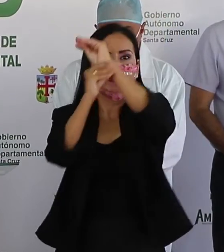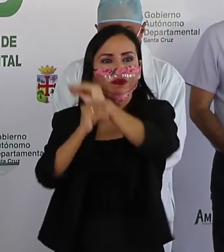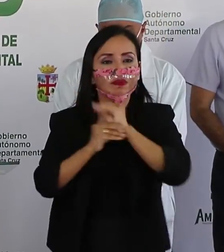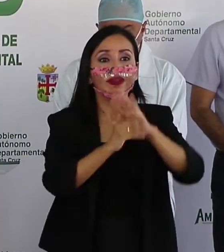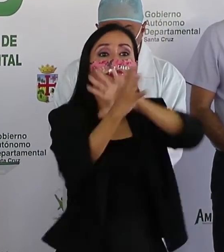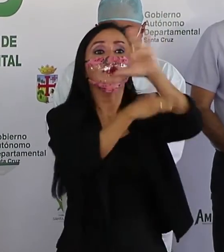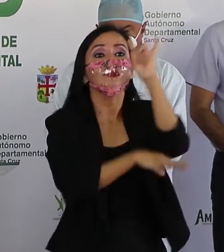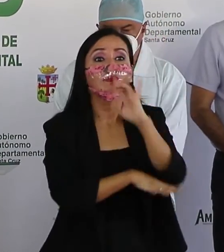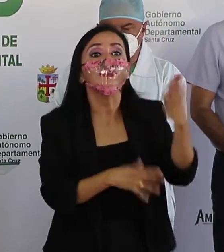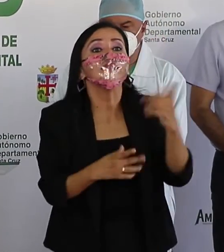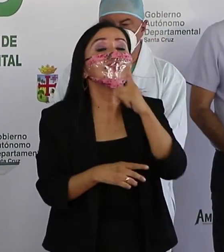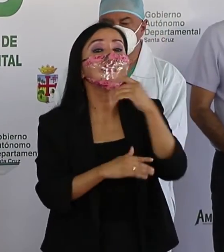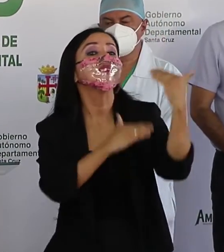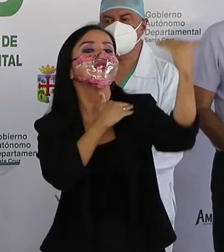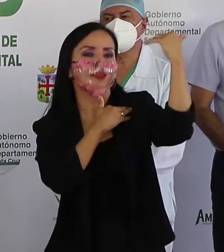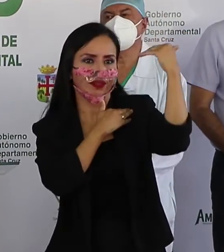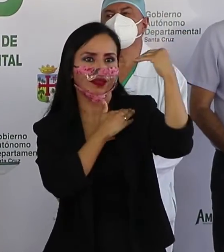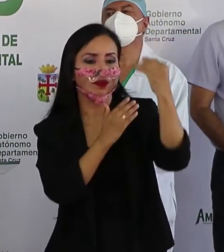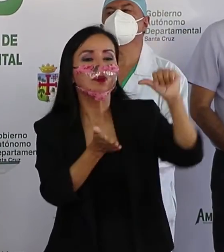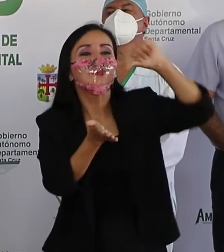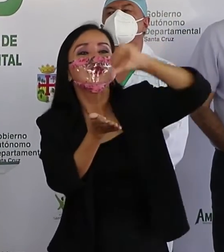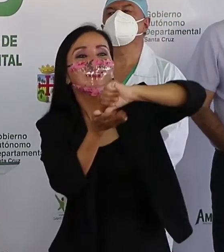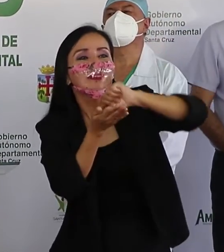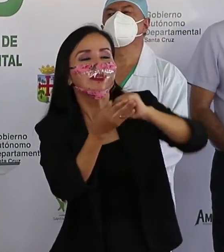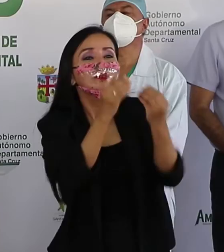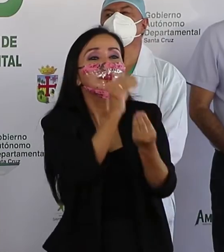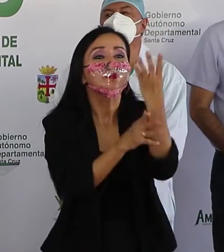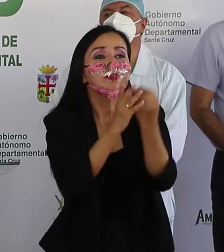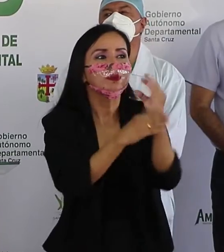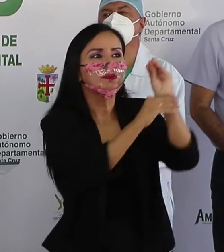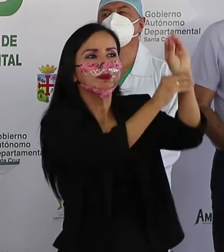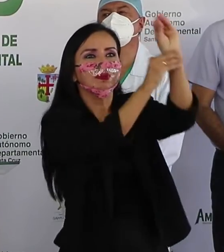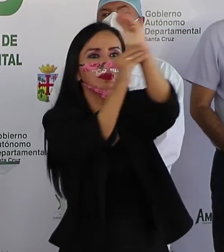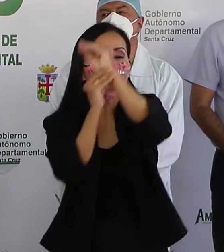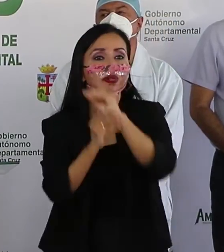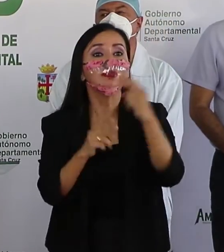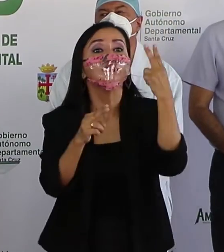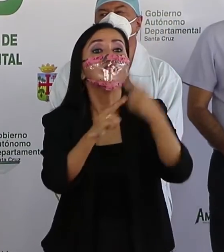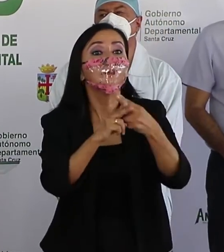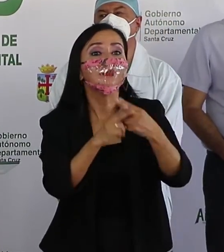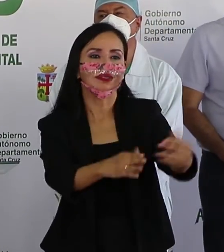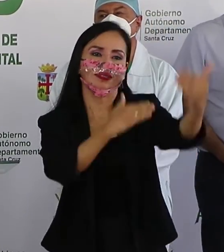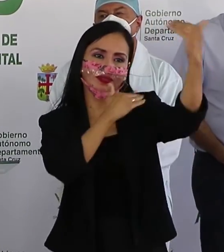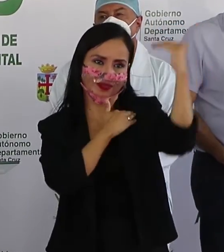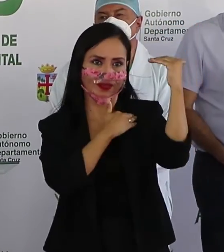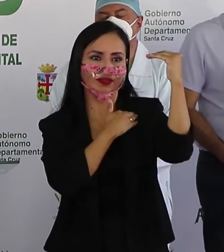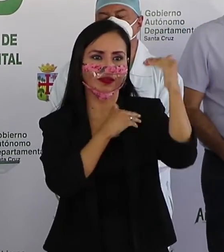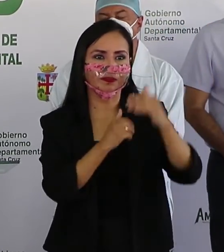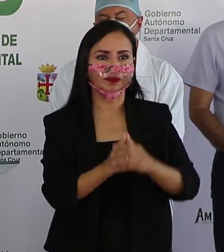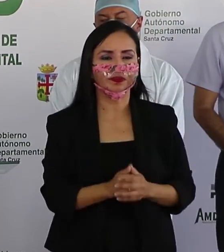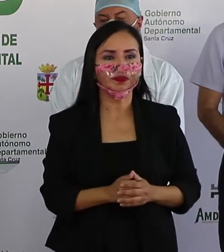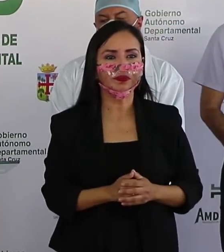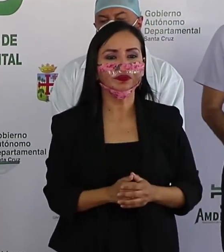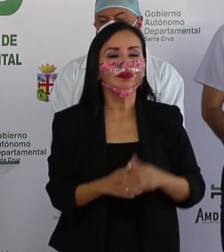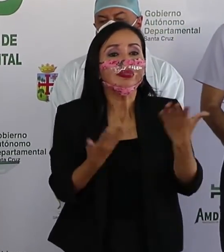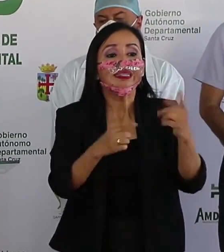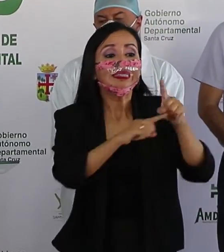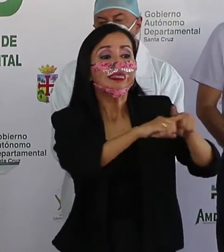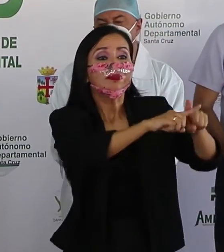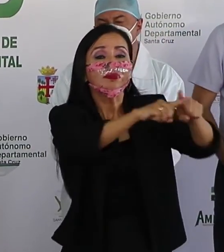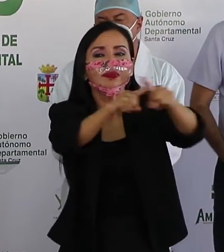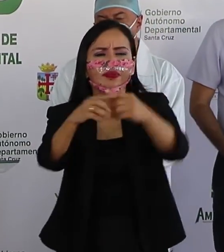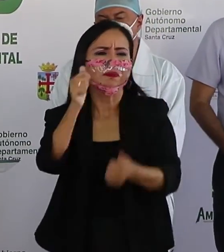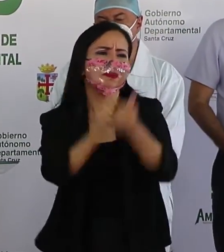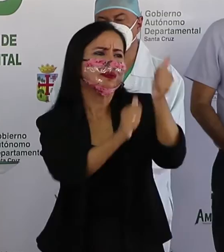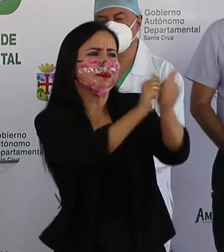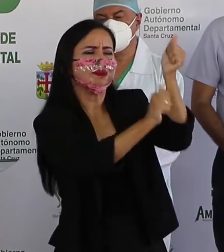país. Este epicentro que hay en Bolivia, que se llama Santa Cruz, del cual dependen